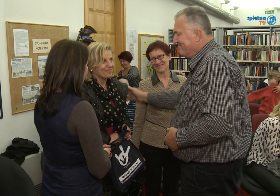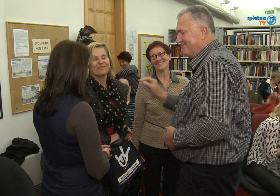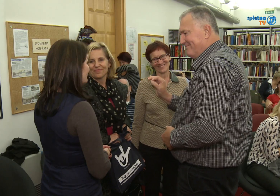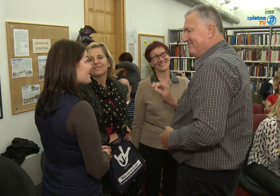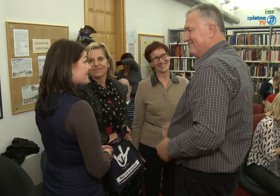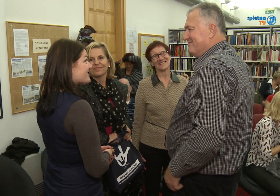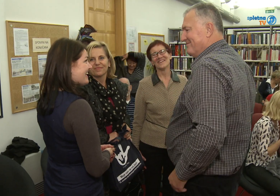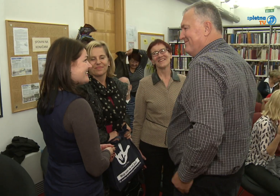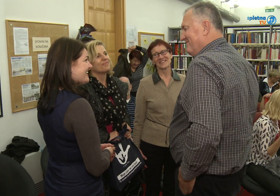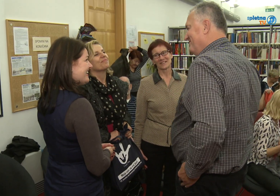Dobrodošli še večkrat.